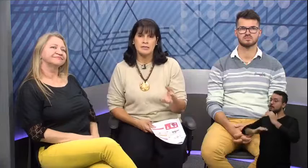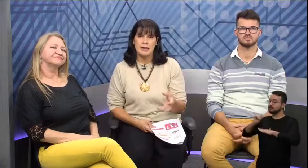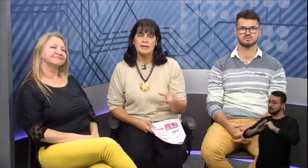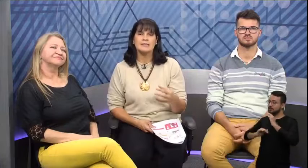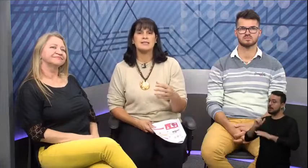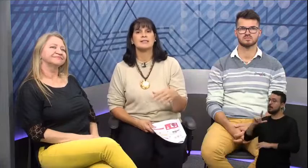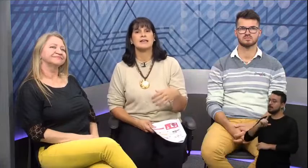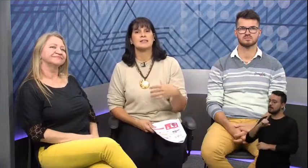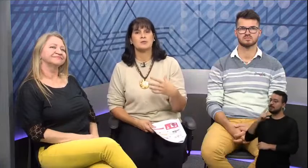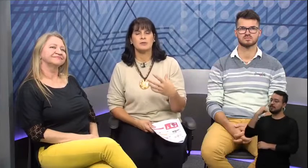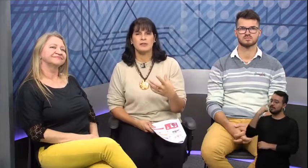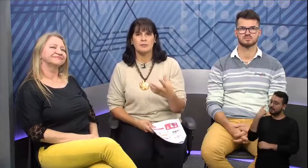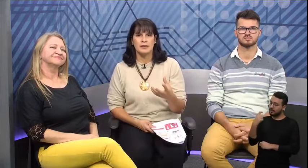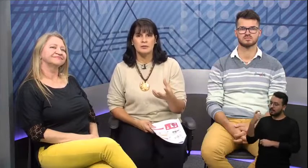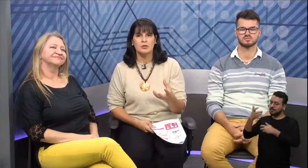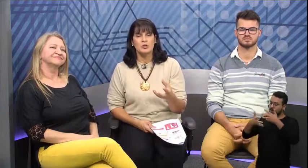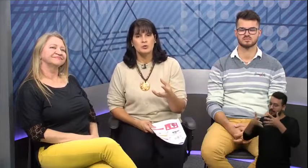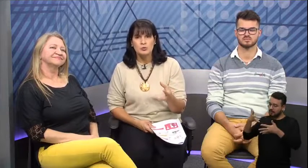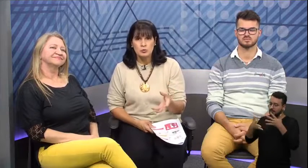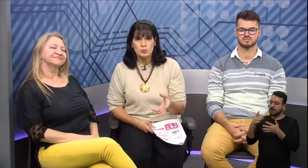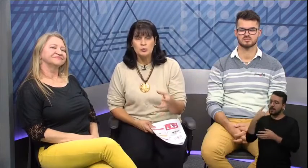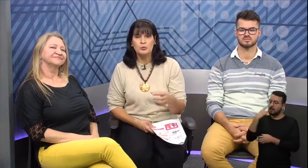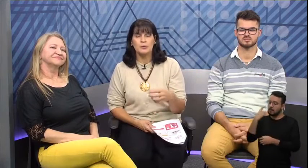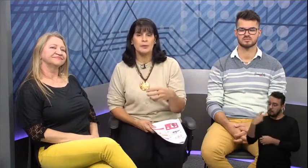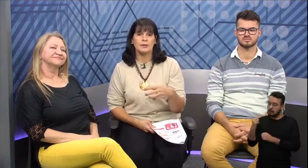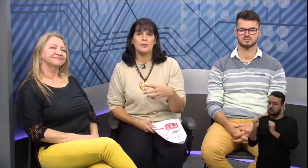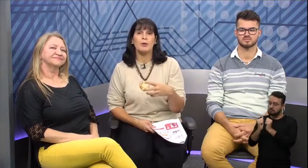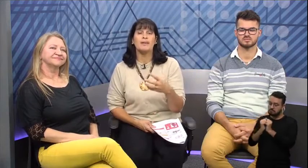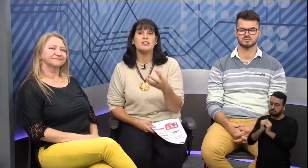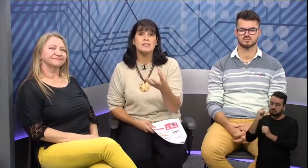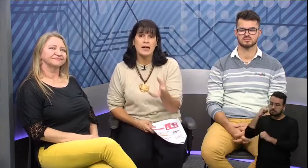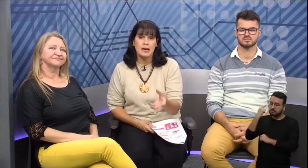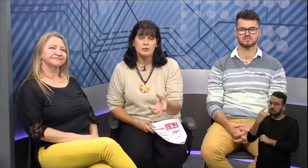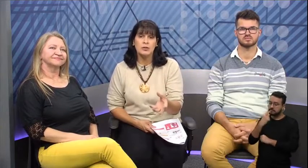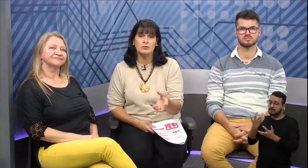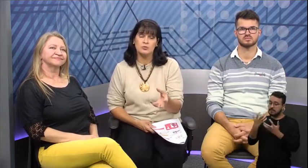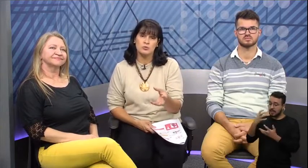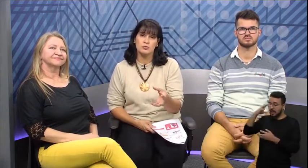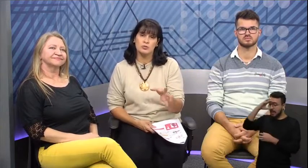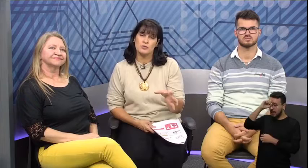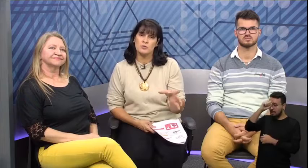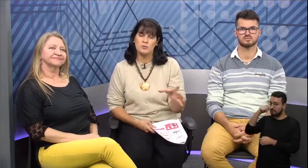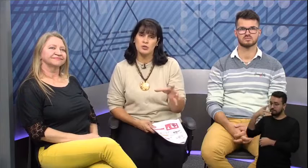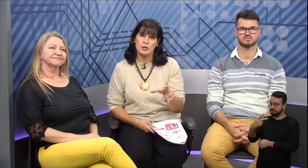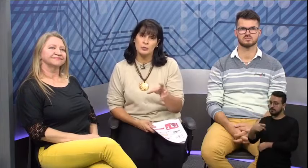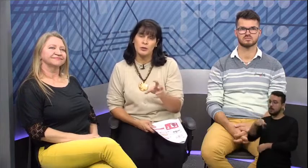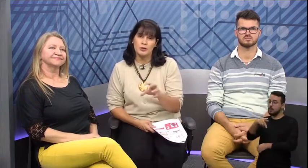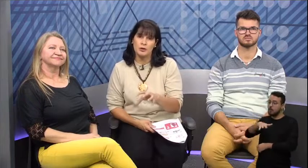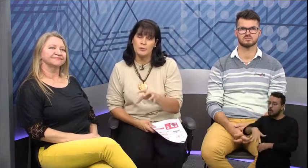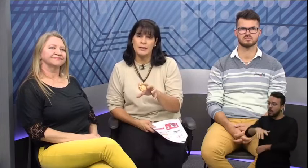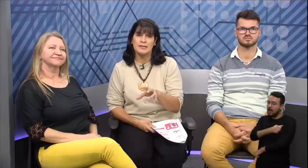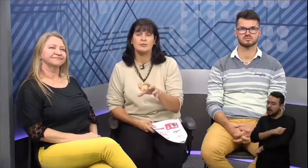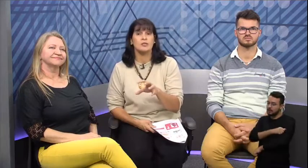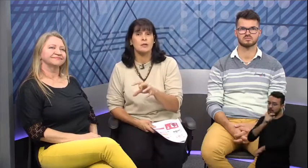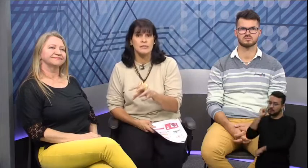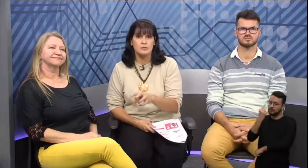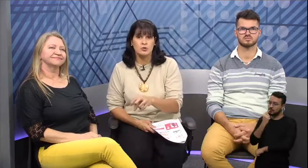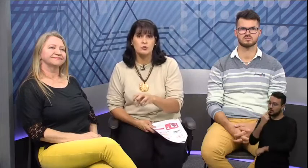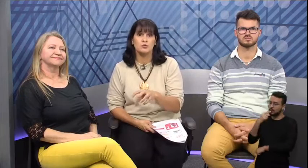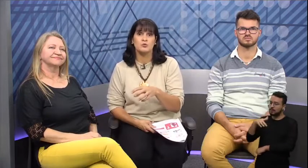sinais, que se interessam pelo trabalho do surdo, pelo aprendizado do aluno surdo. Nós vamos puxar um pouquinho agora para a questão da educação de surdos, como